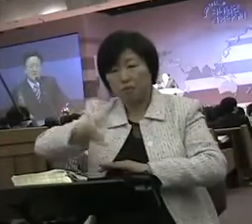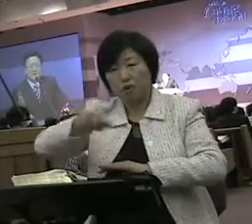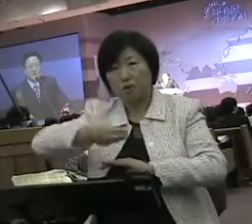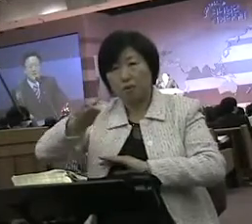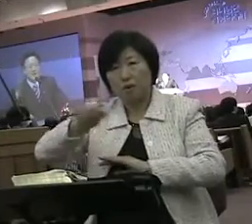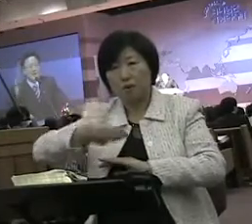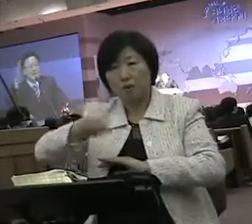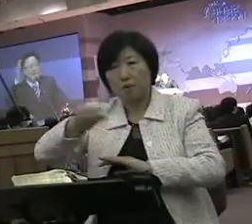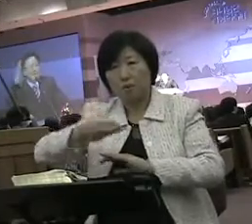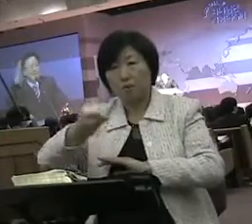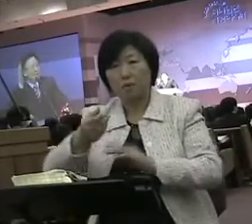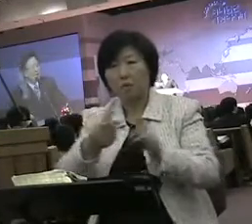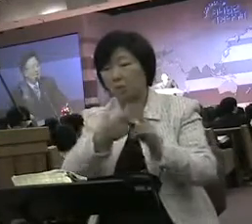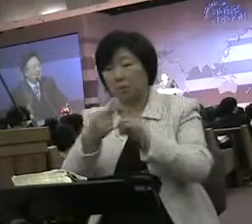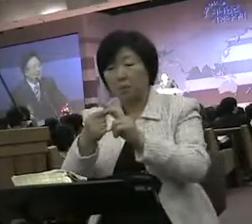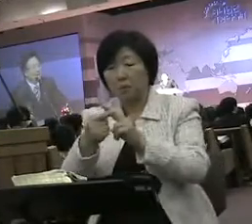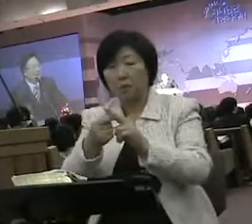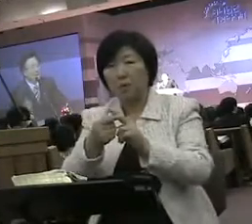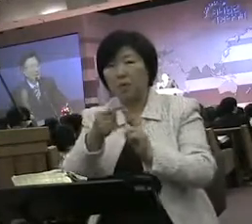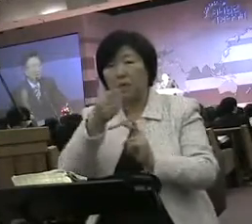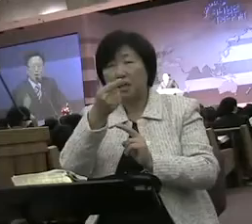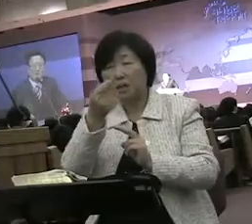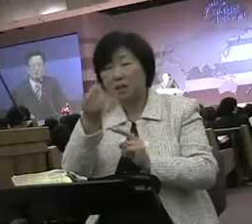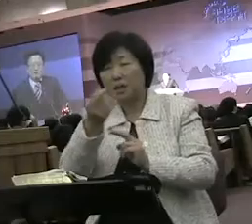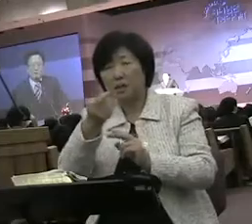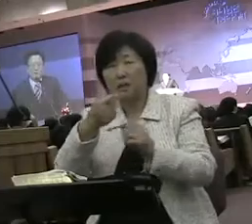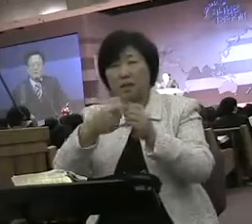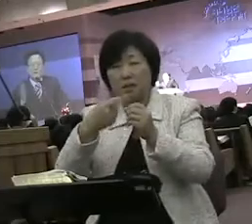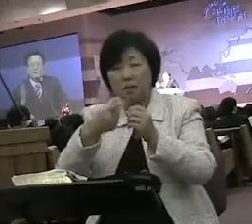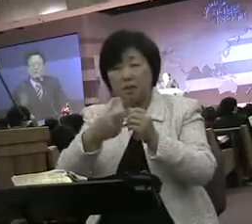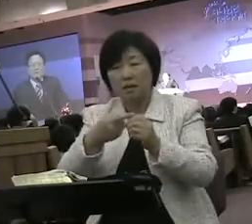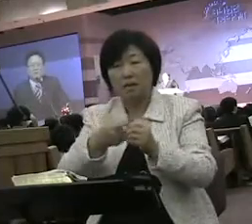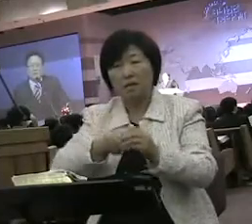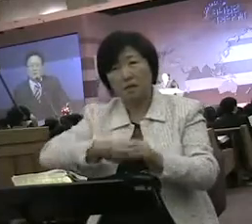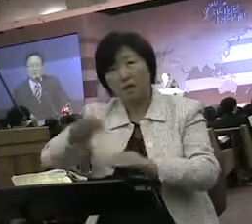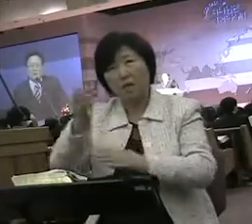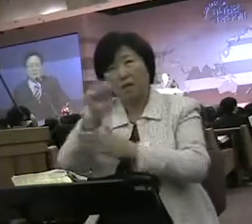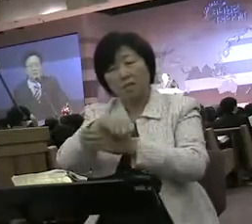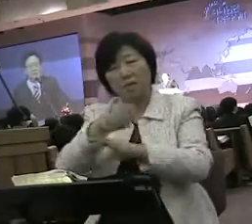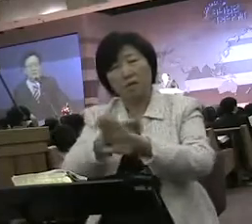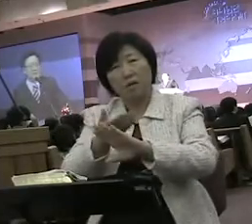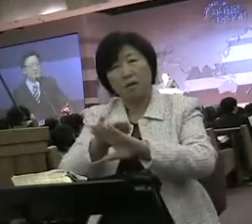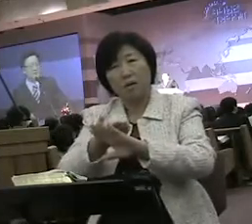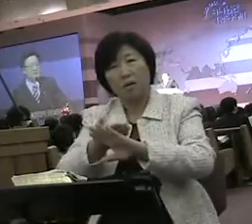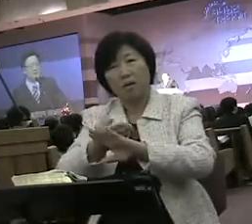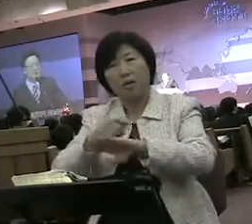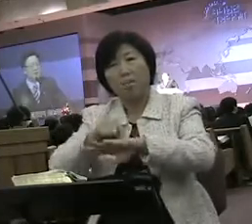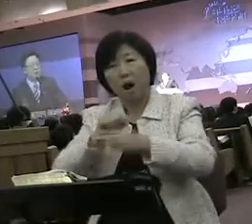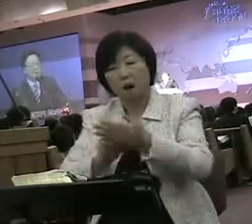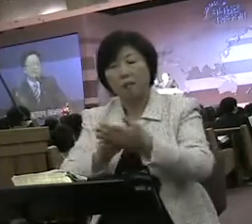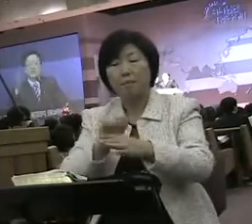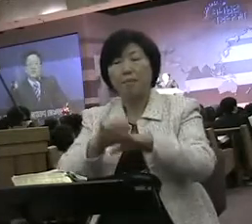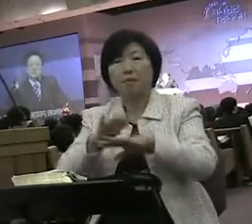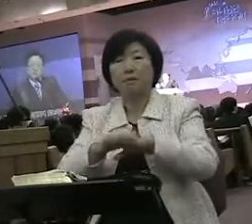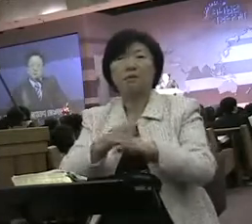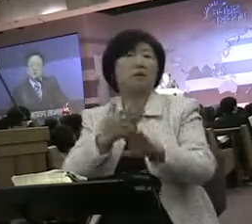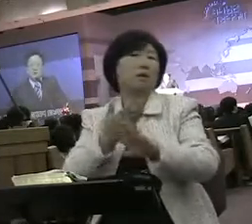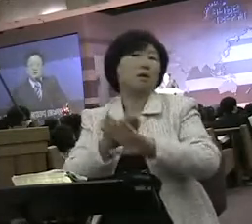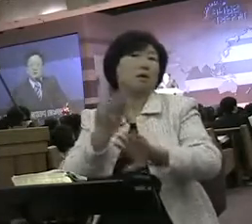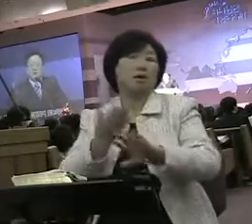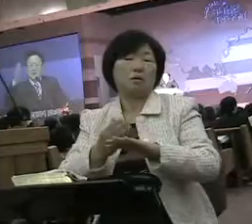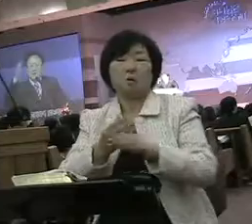씨앗입니다. 그러나 열매가 다르지요? 왜 다릅니까? 마음밭이 다르기 때문에 그렇습니다. 동일한